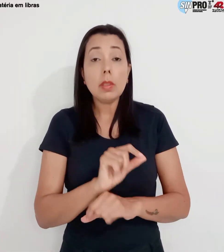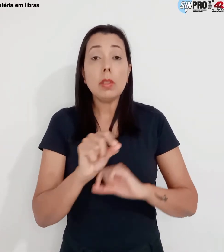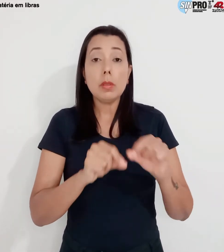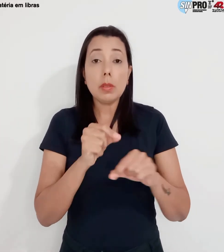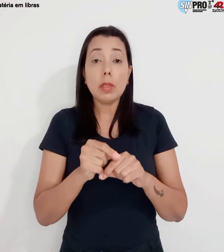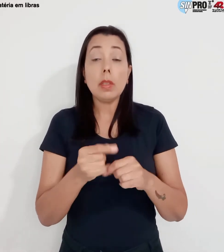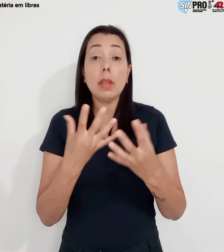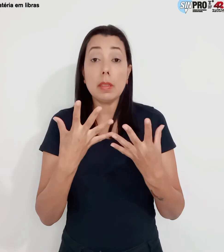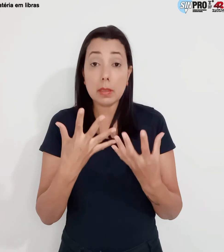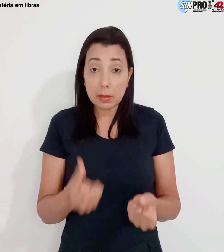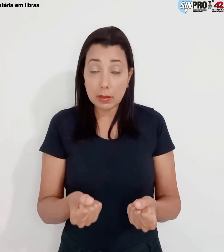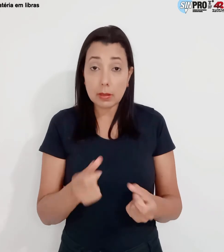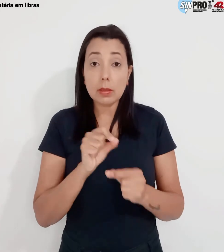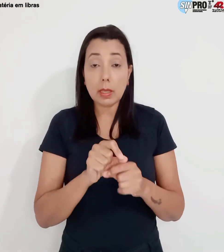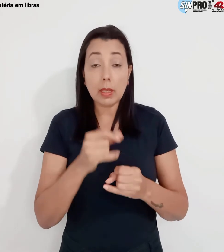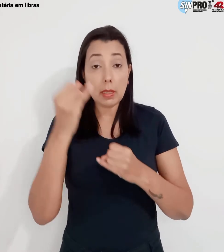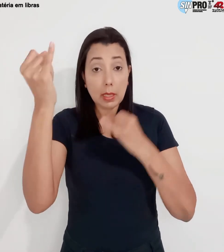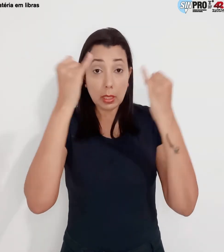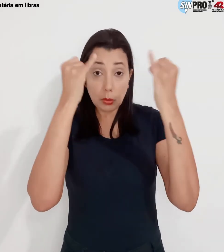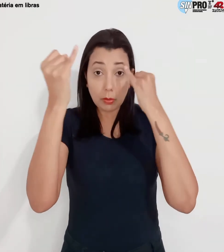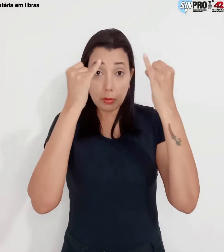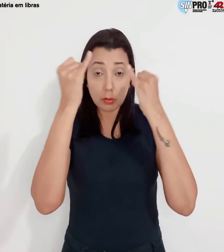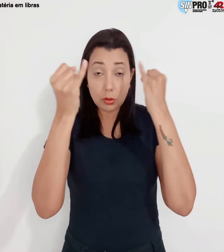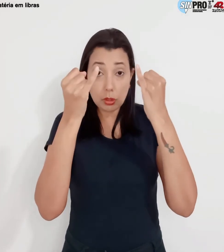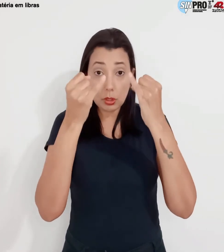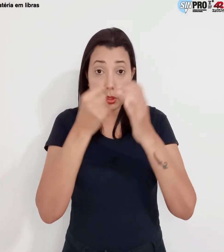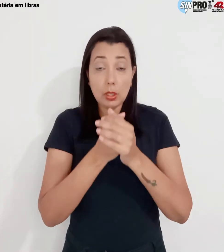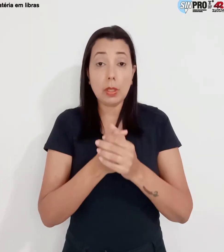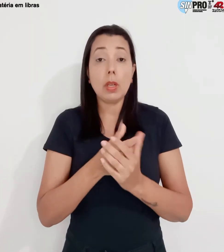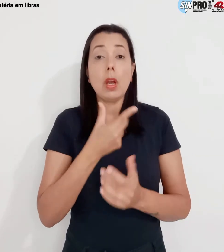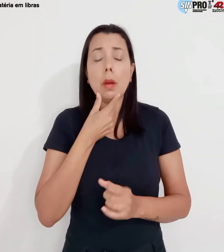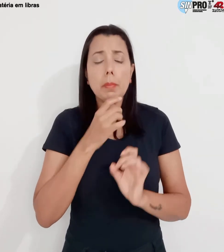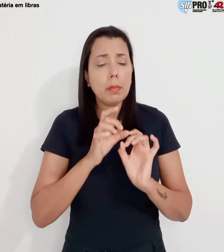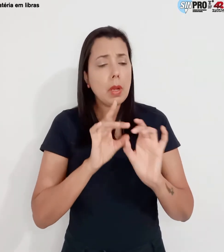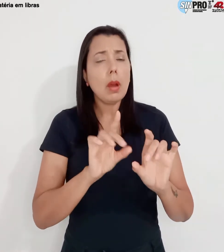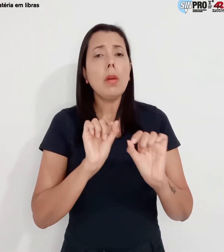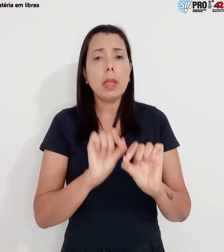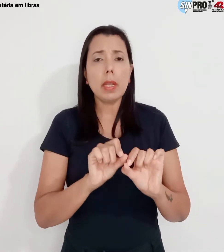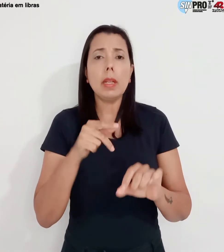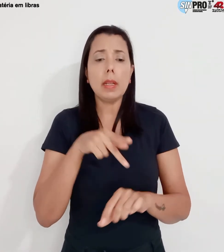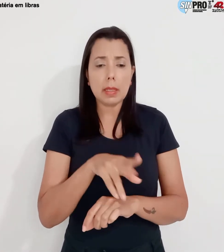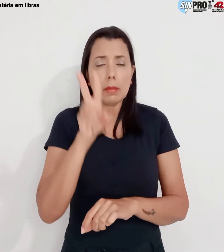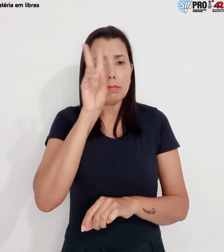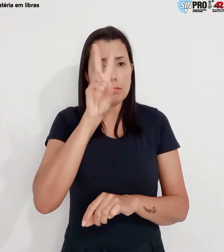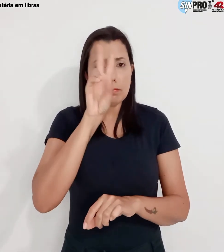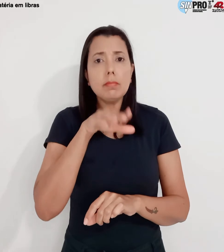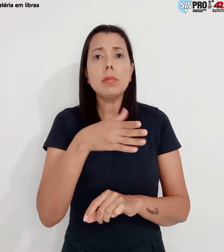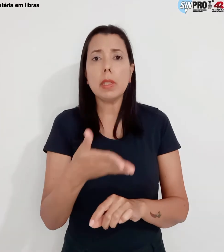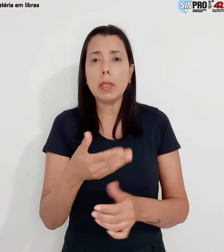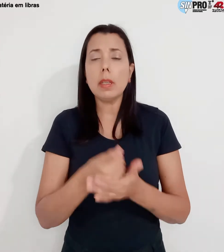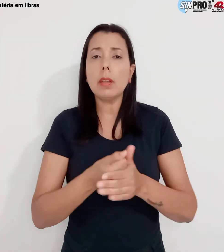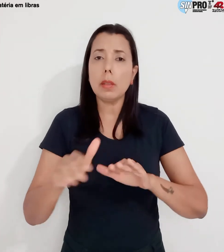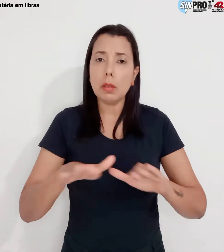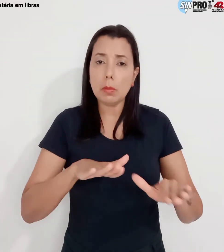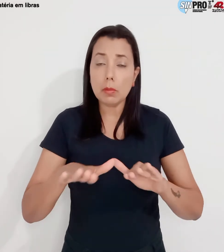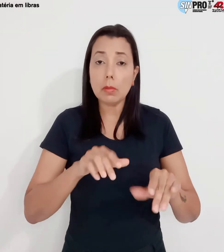consequente ascensão da ideologia ultraliberal. Lembrando sempre que o movimento